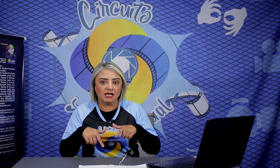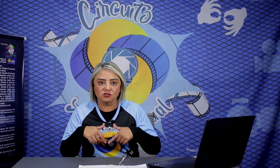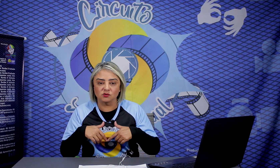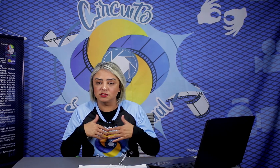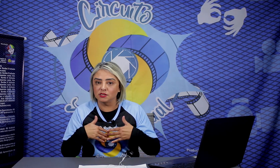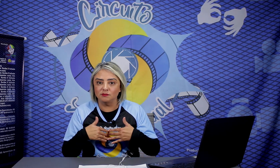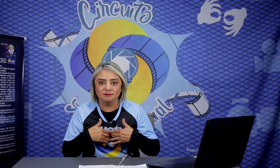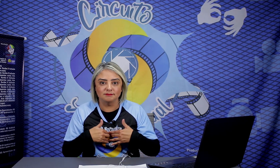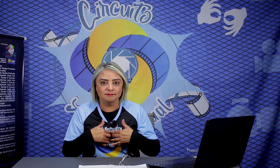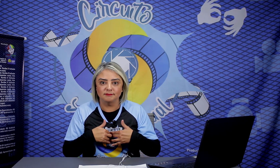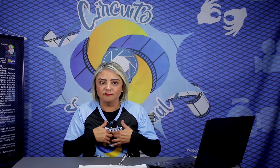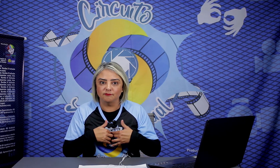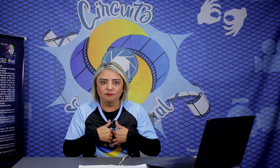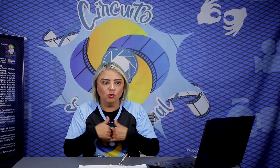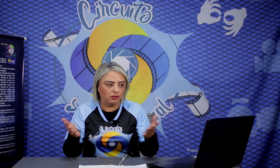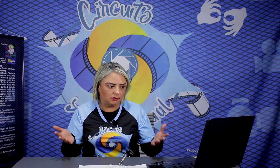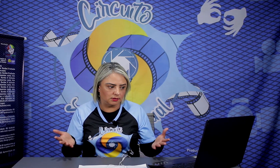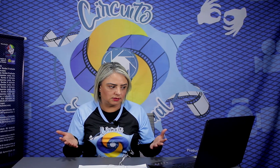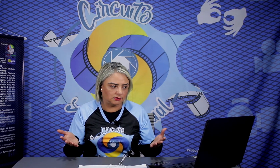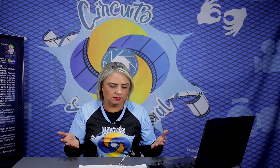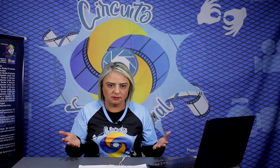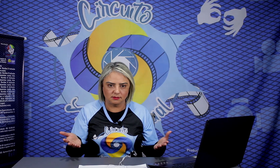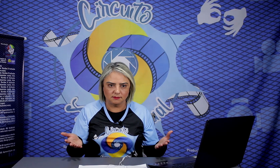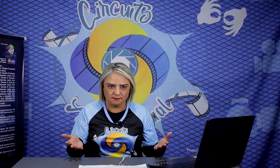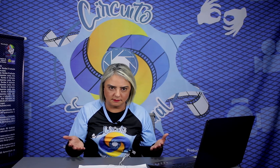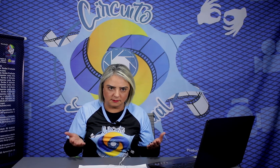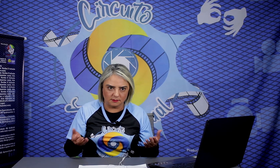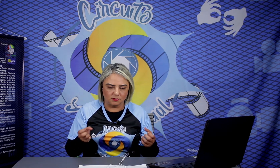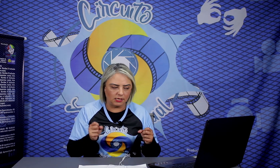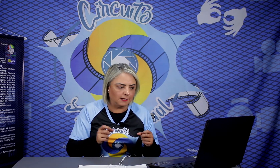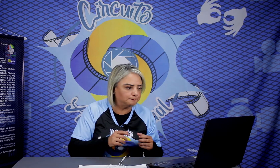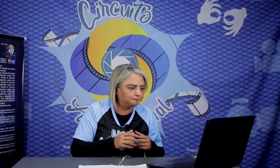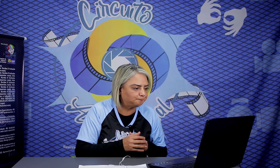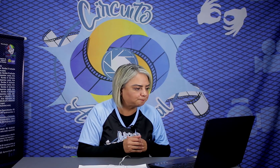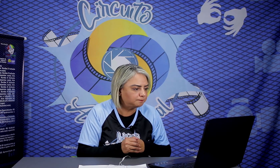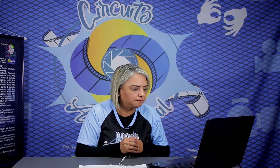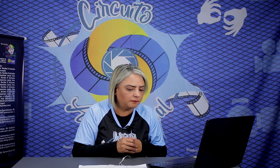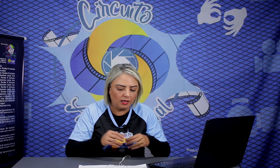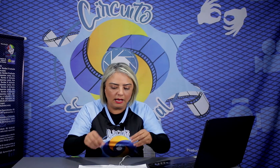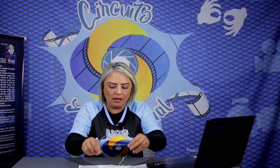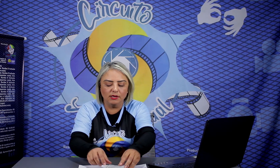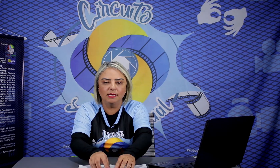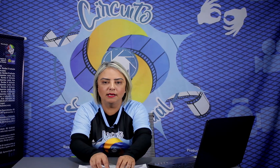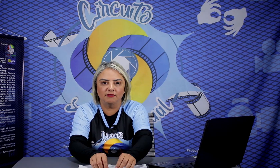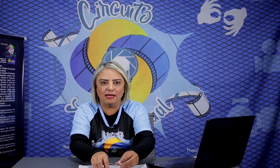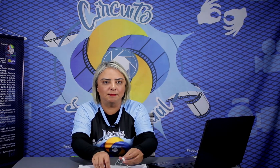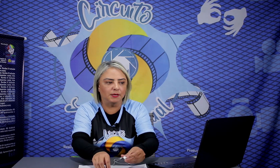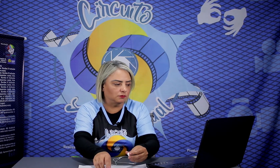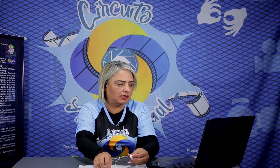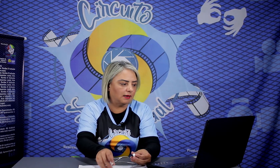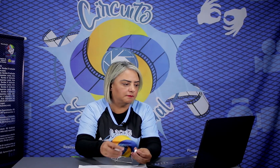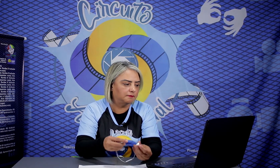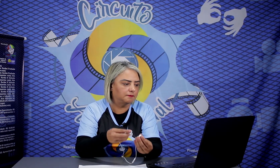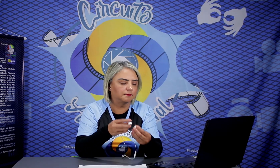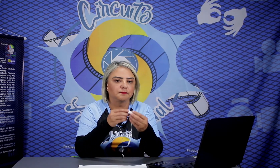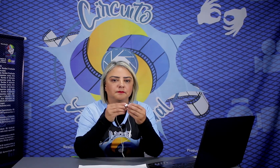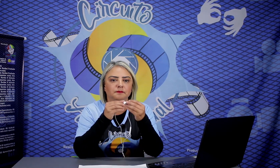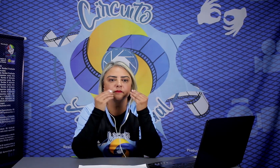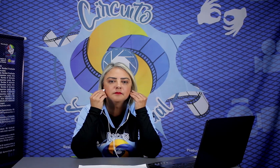variações são muitas. Ok? Alguém quer falar, perguntar?